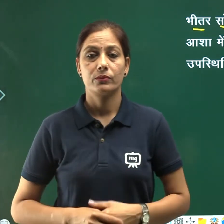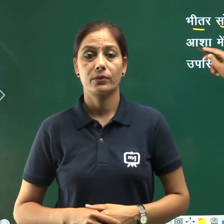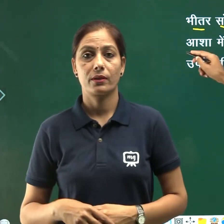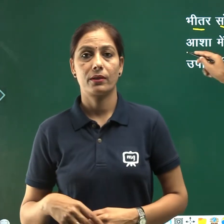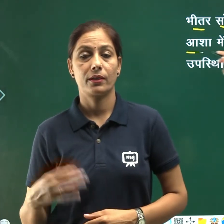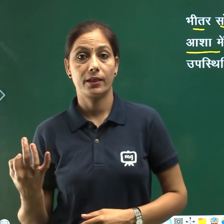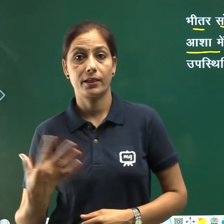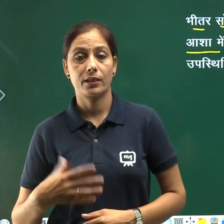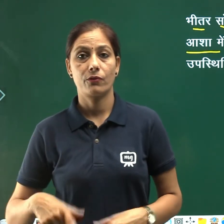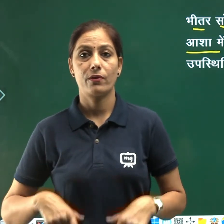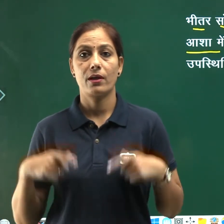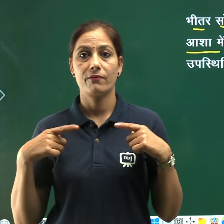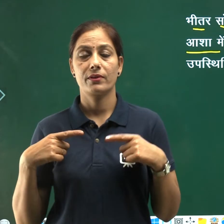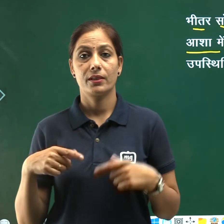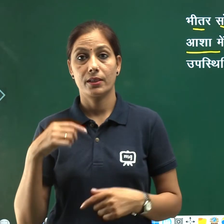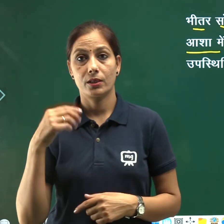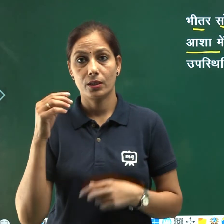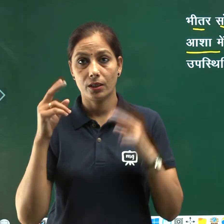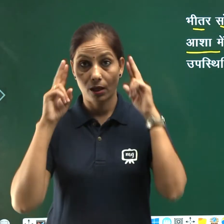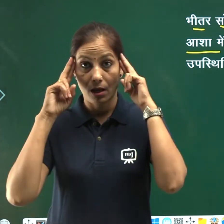नवजीवन की आशा में